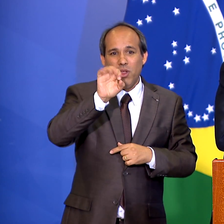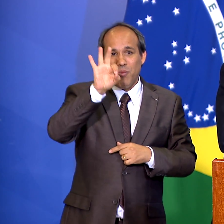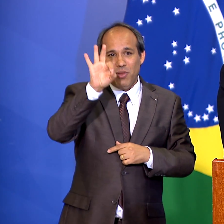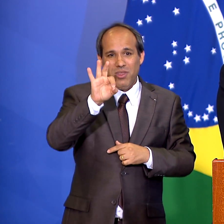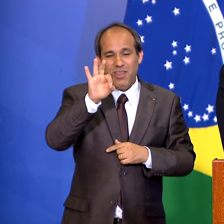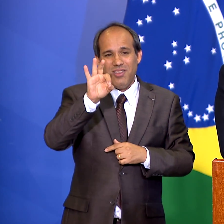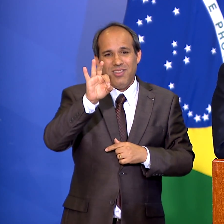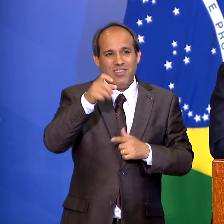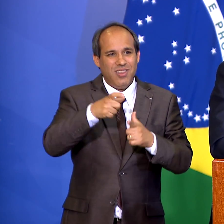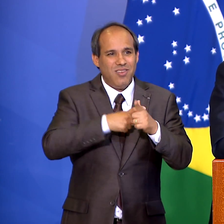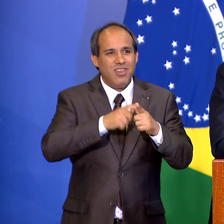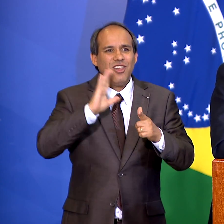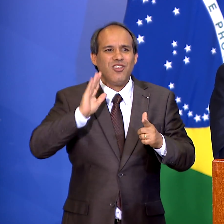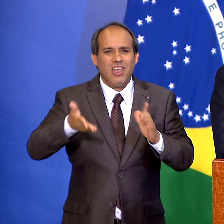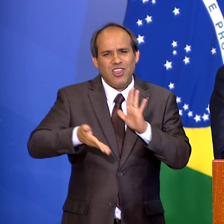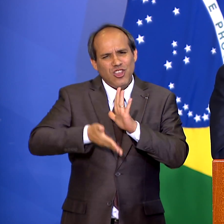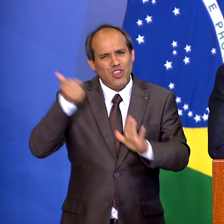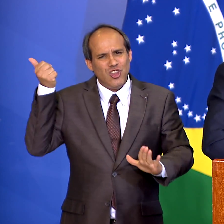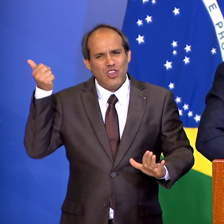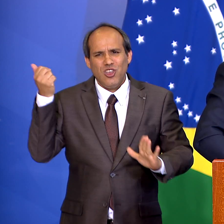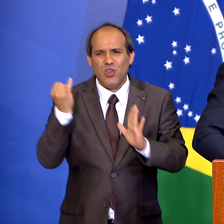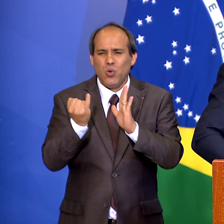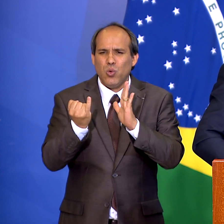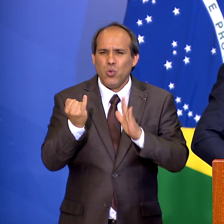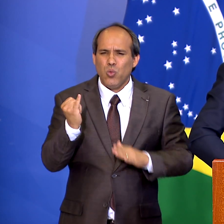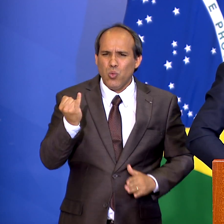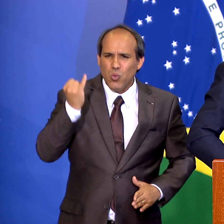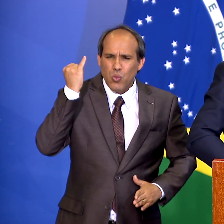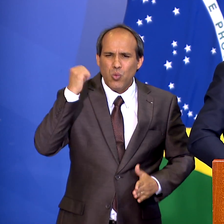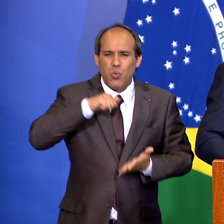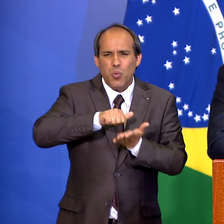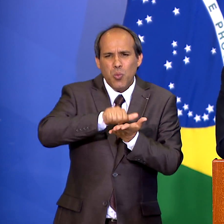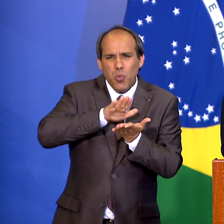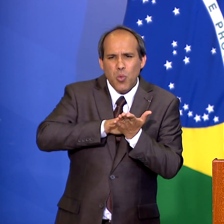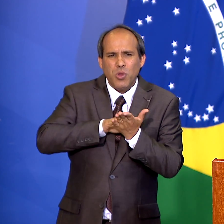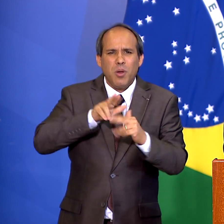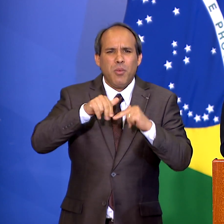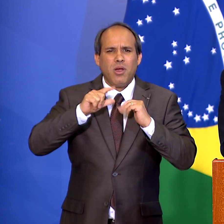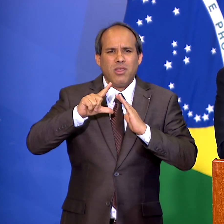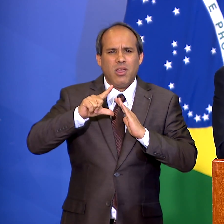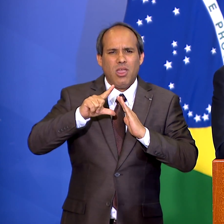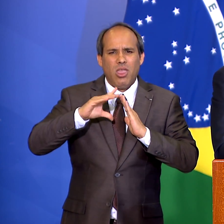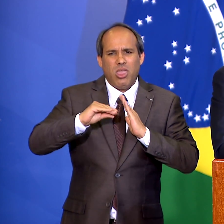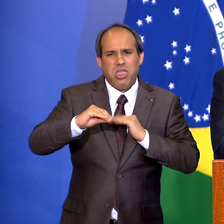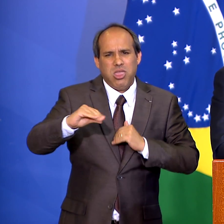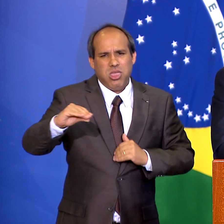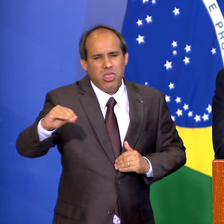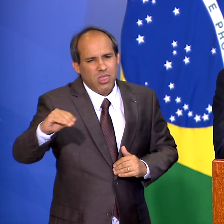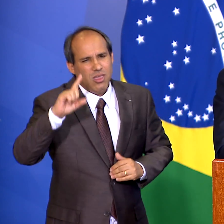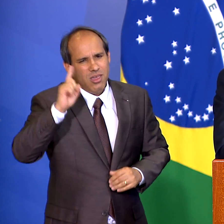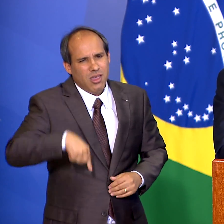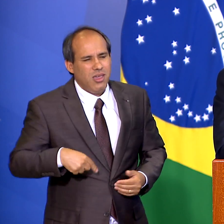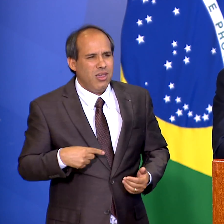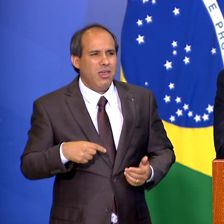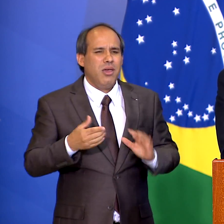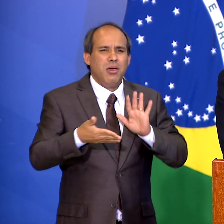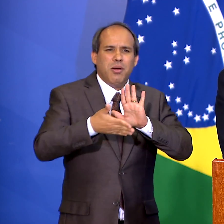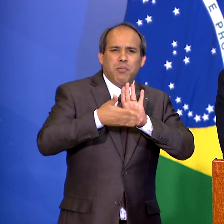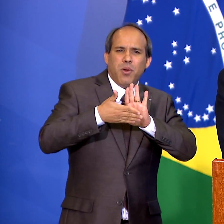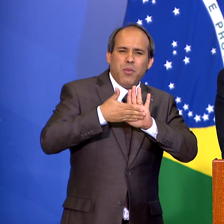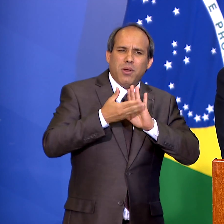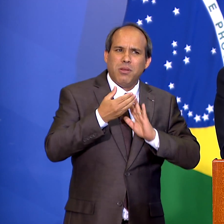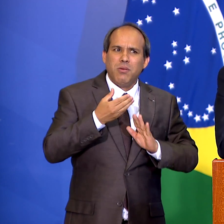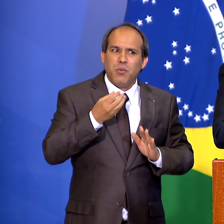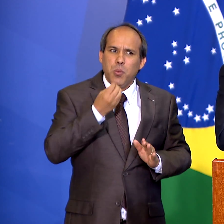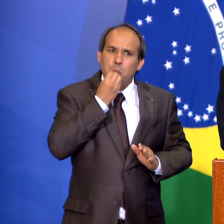já tirando fora juros e multas por possíveis atrasos. Então, realmente, é uma proposta bastante